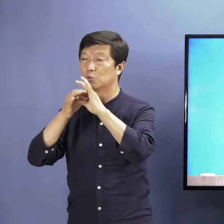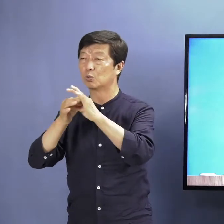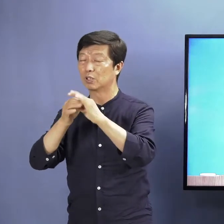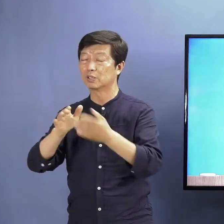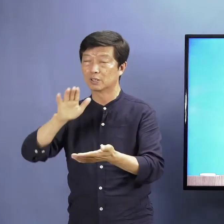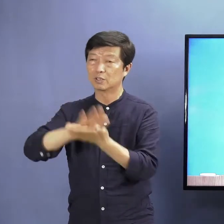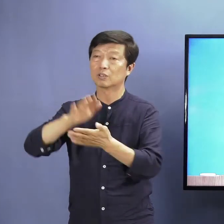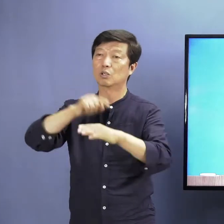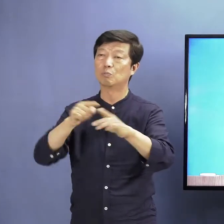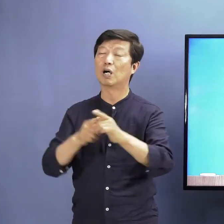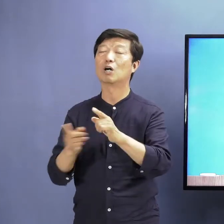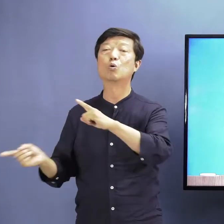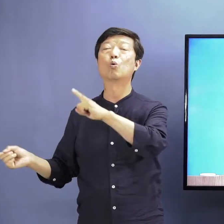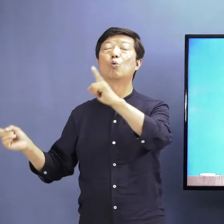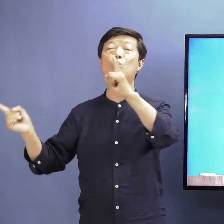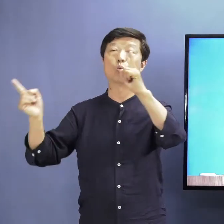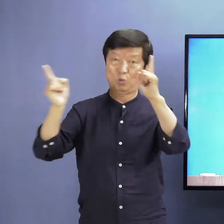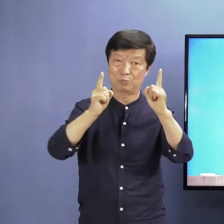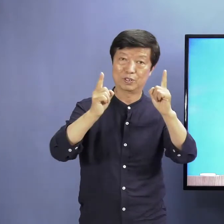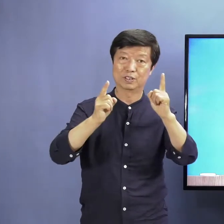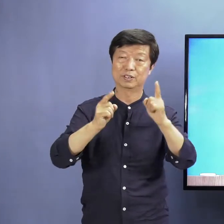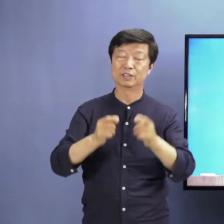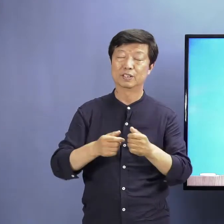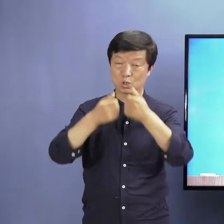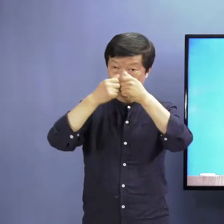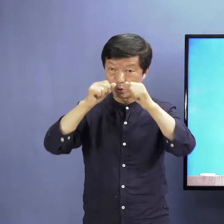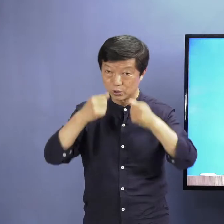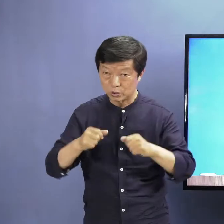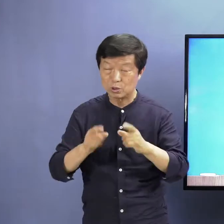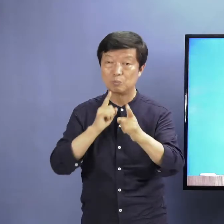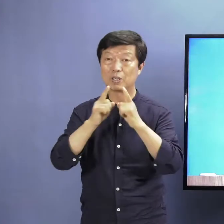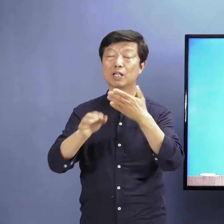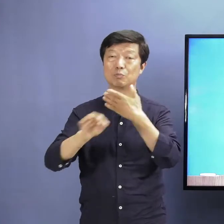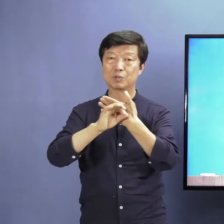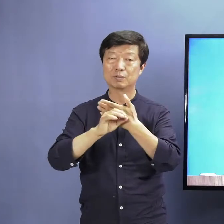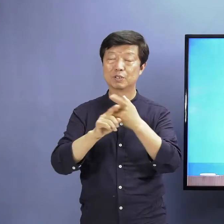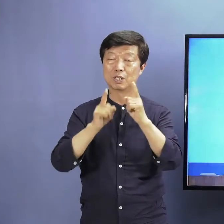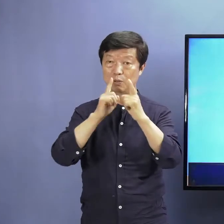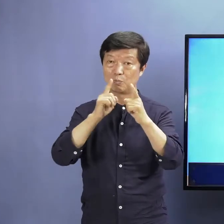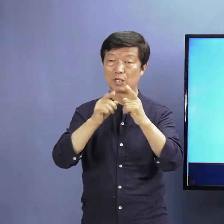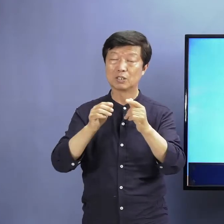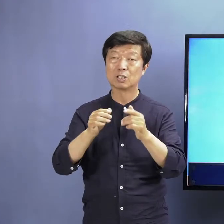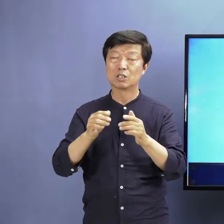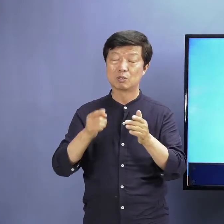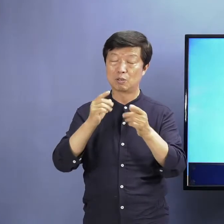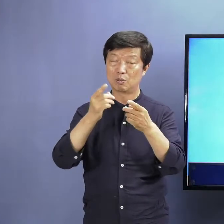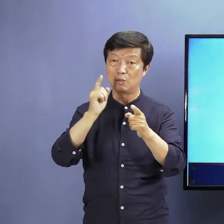거예요. 이걸 구체적으로 말한다면요, 일단 말씀을 향한 신뢰,